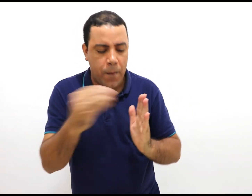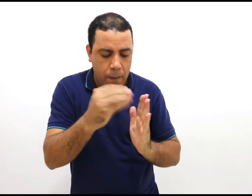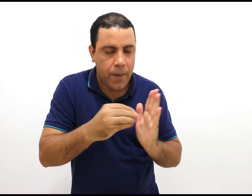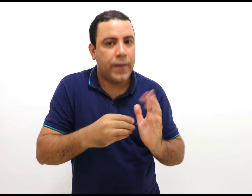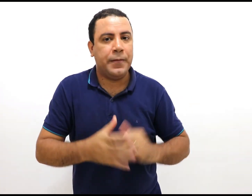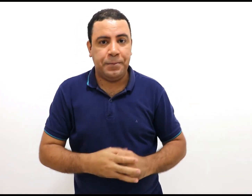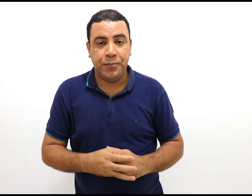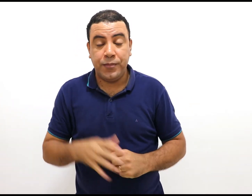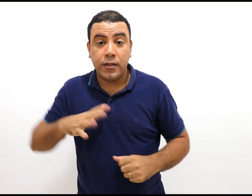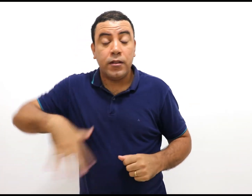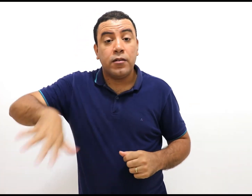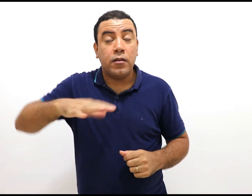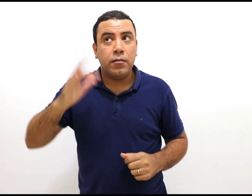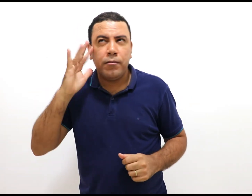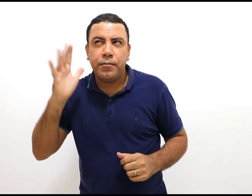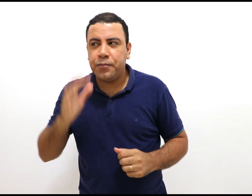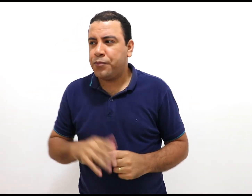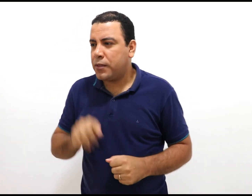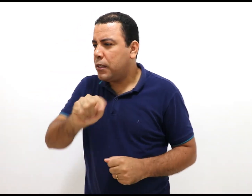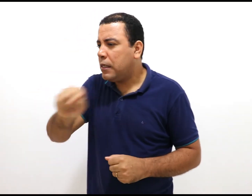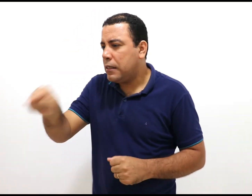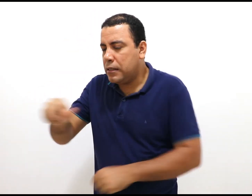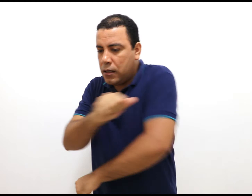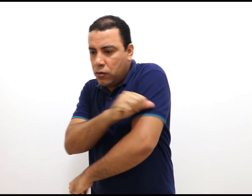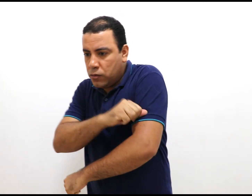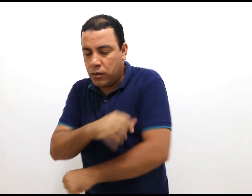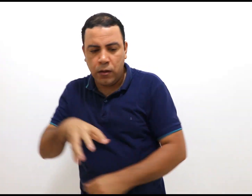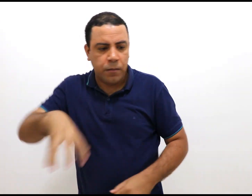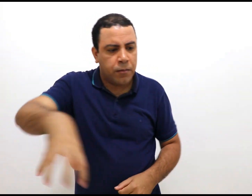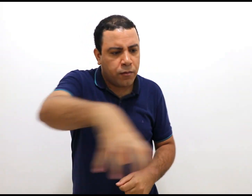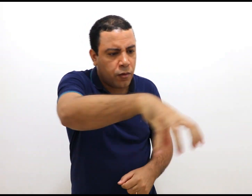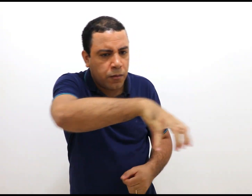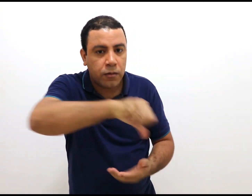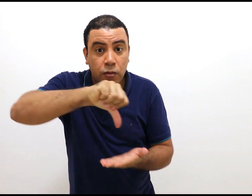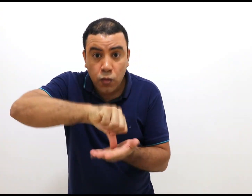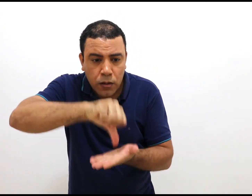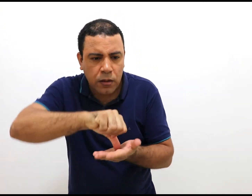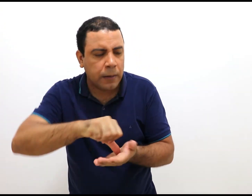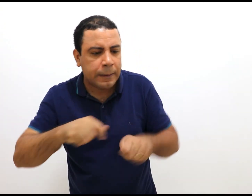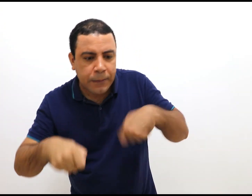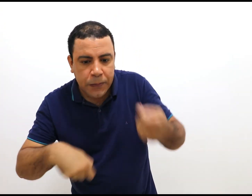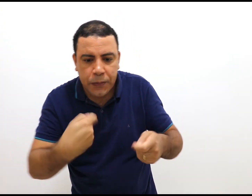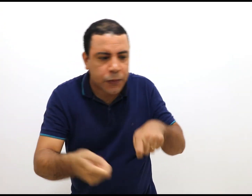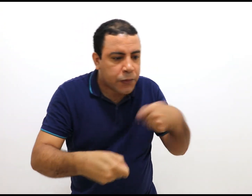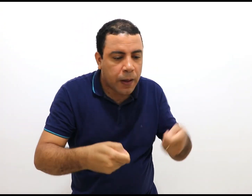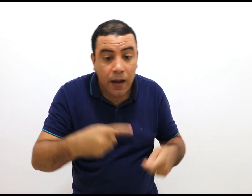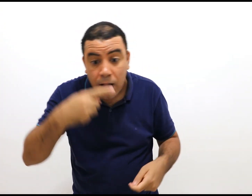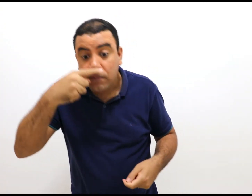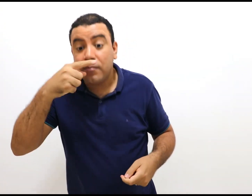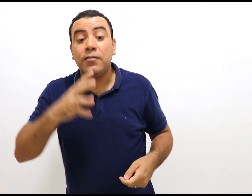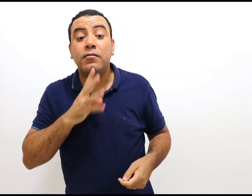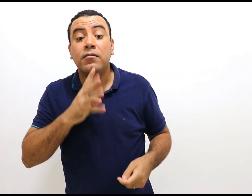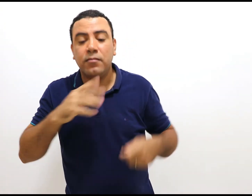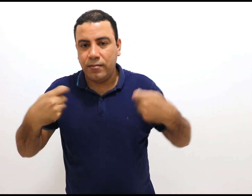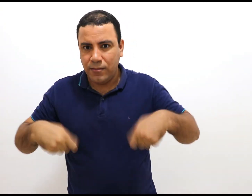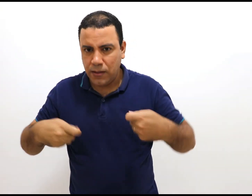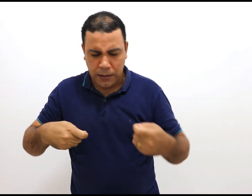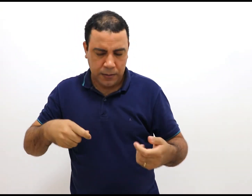que familiarizaria os alunos com os setores do campus, dando acesso analógico pelo